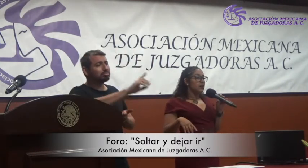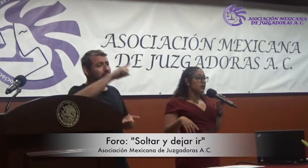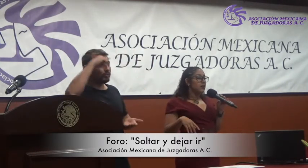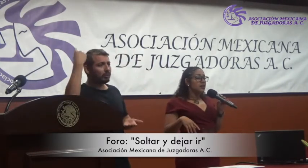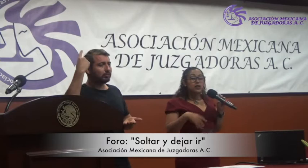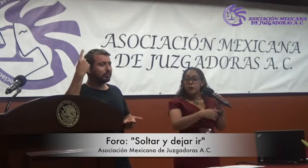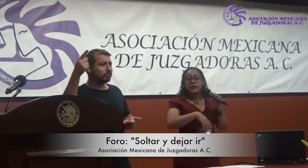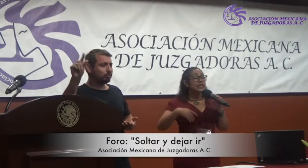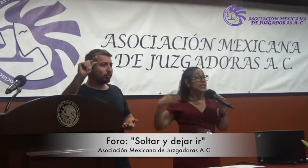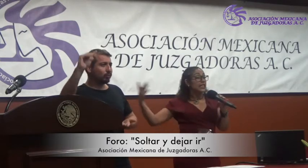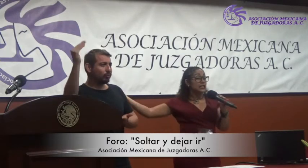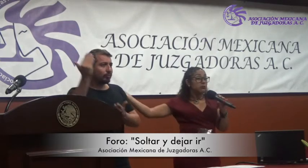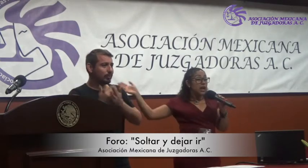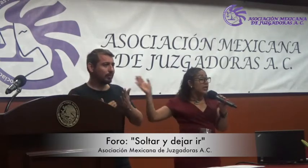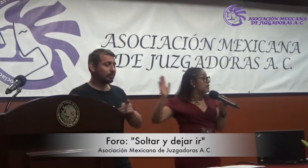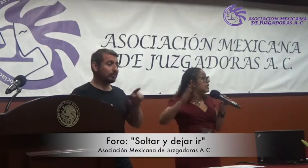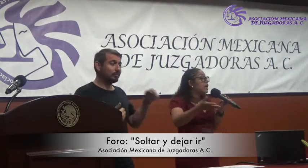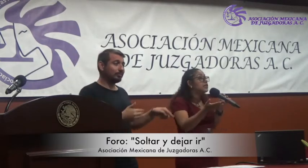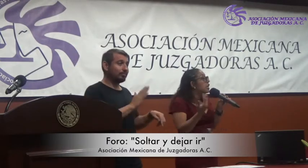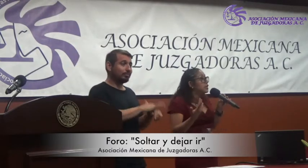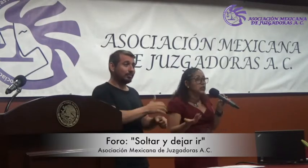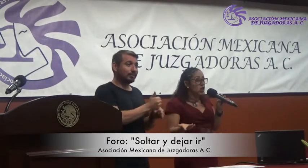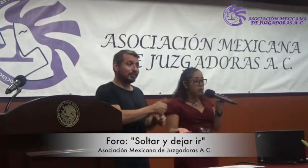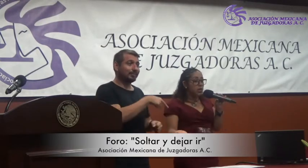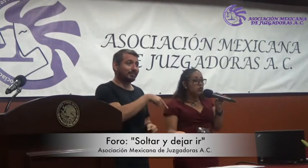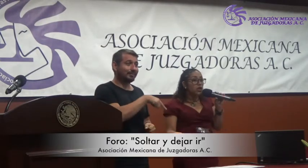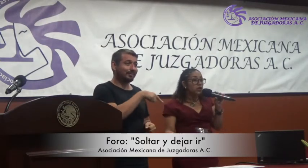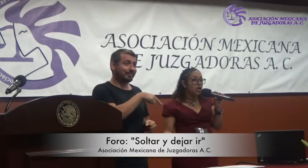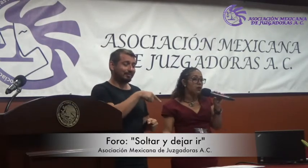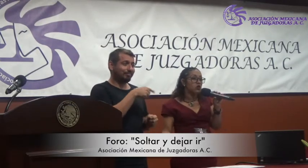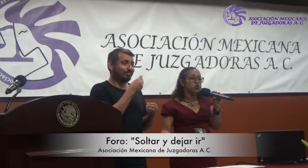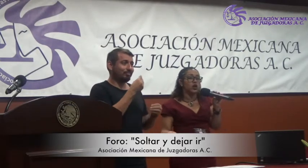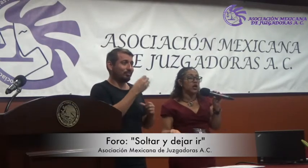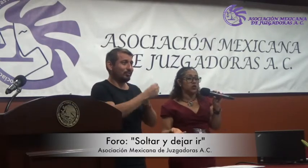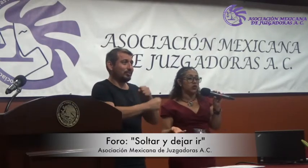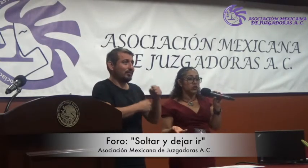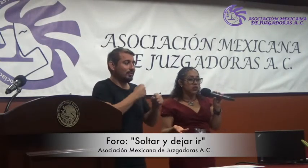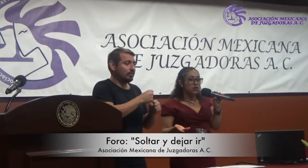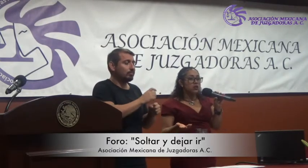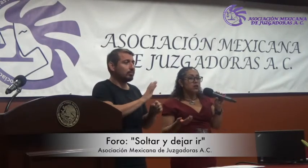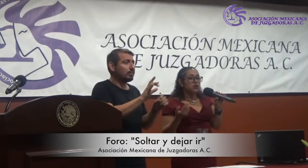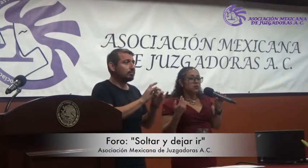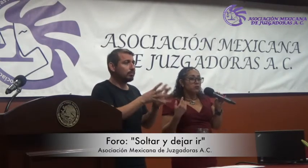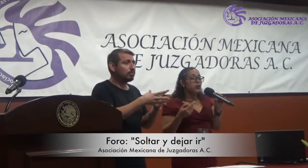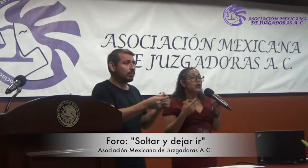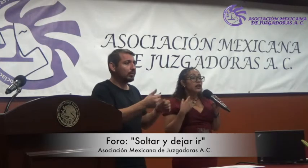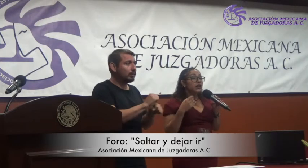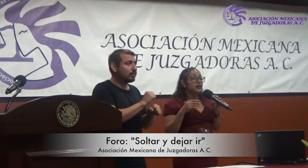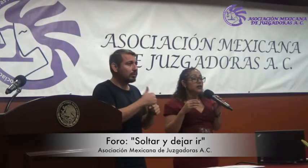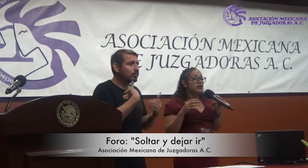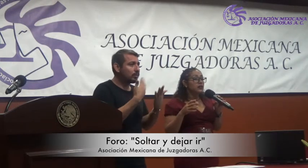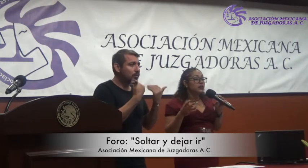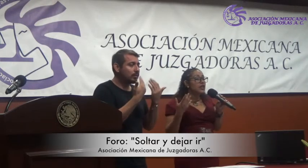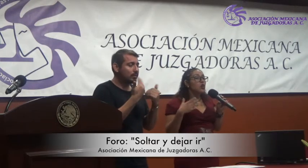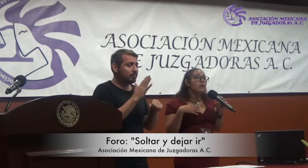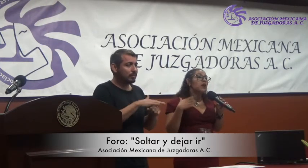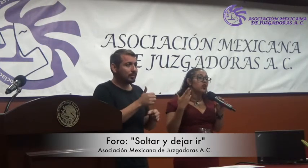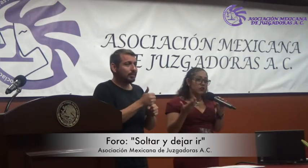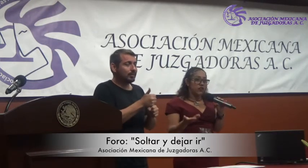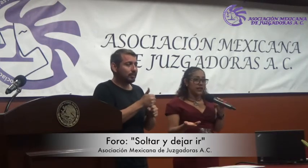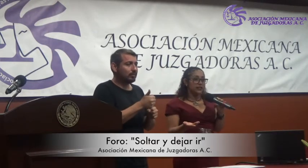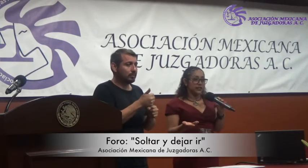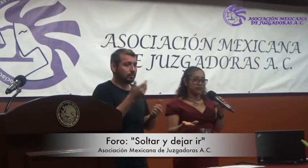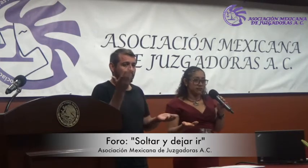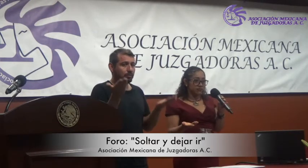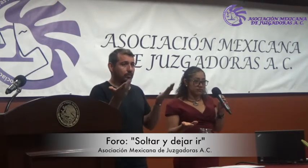Y de repente hasta te desmayas y llegas al estacionamiento y ya se llevaron tu carro. Porque tiene un